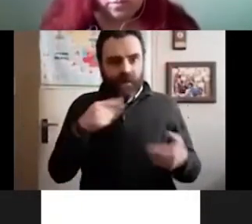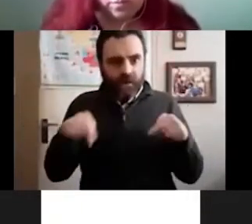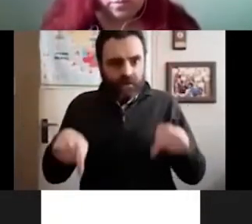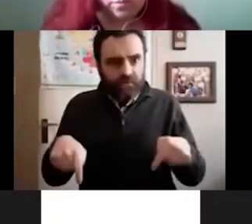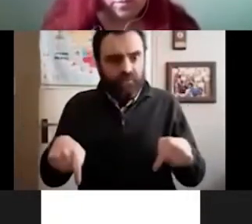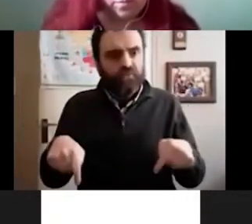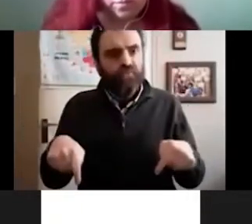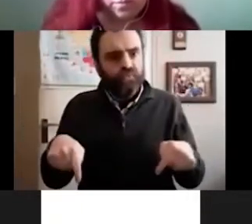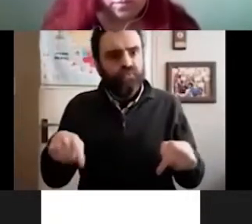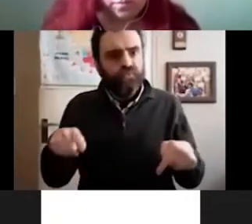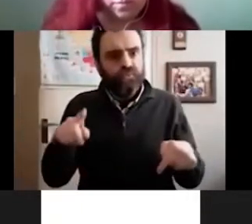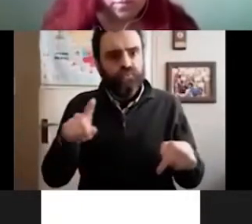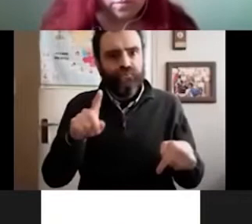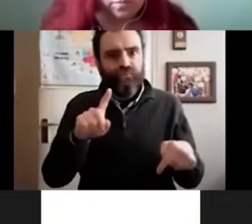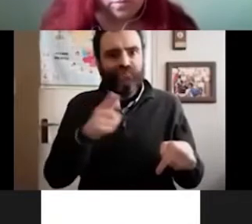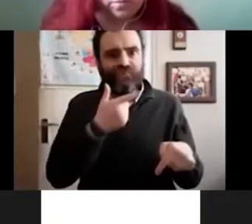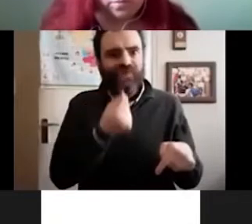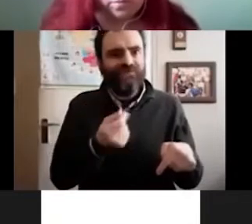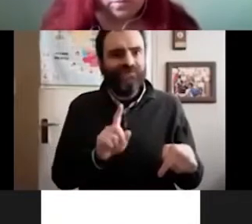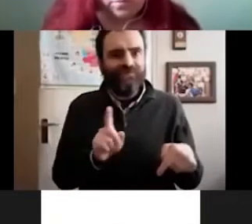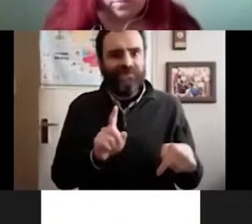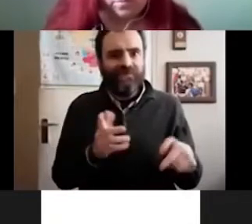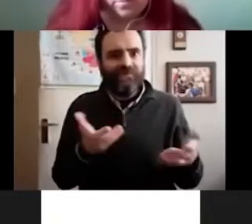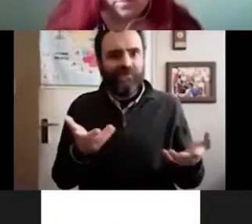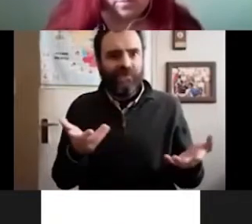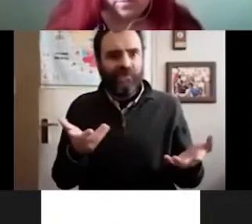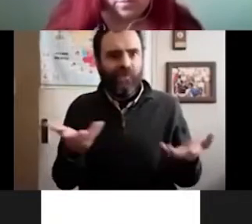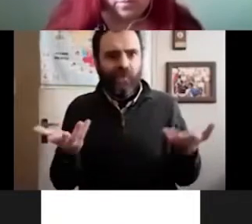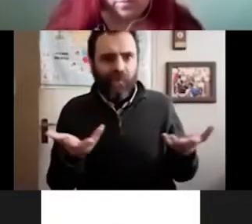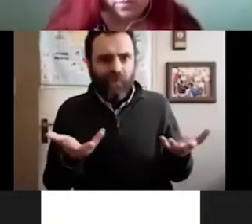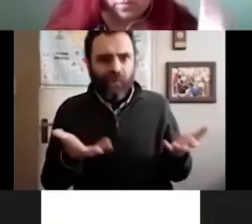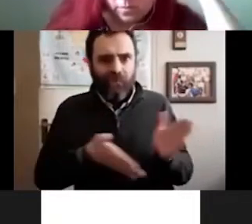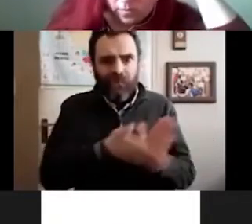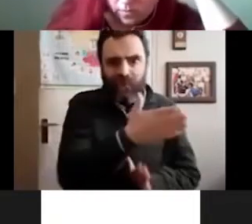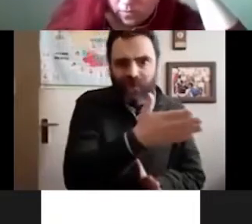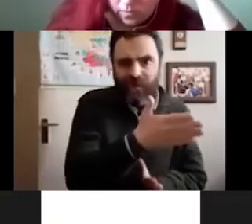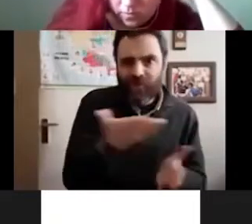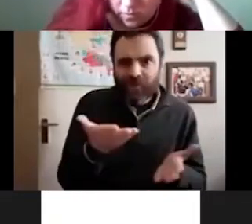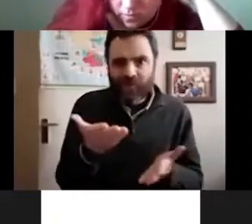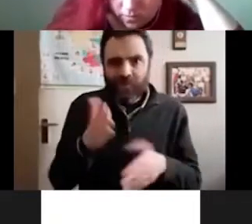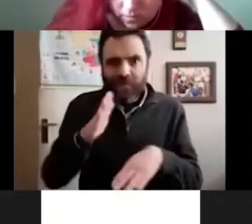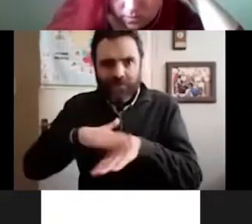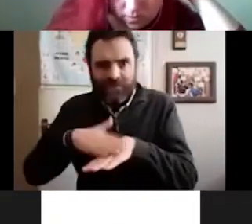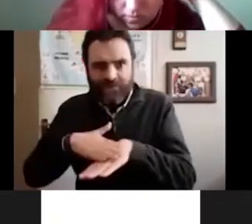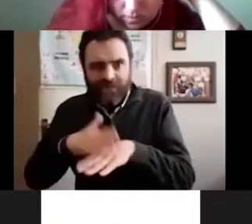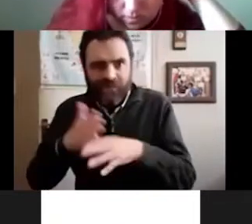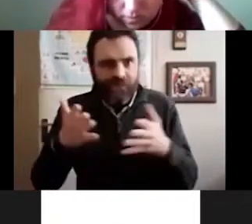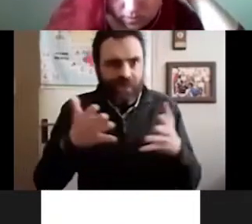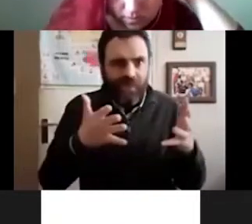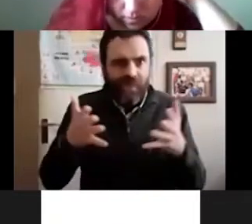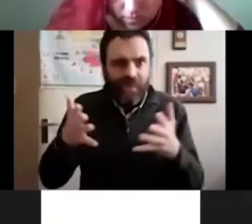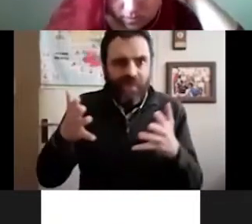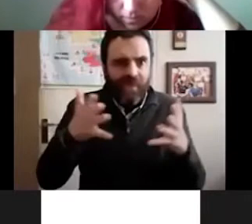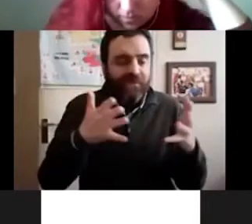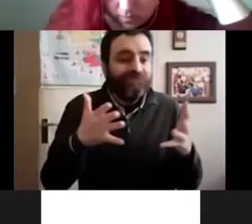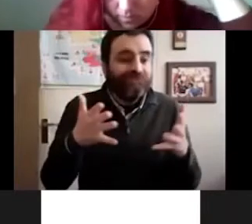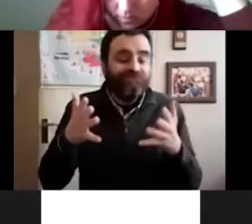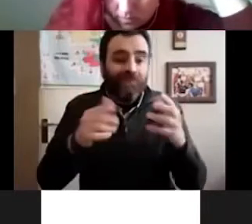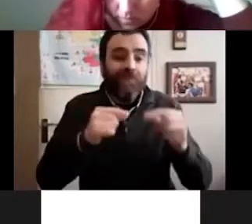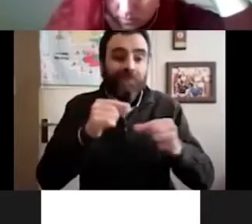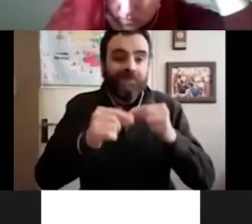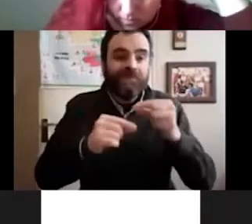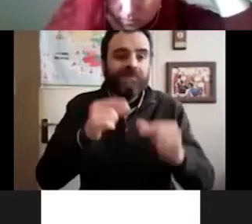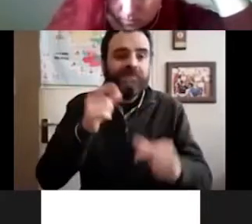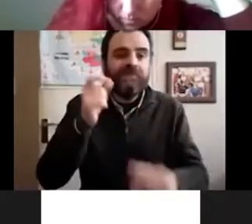y ahora está aquí, en nuestro país, y eso no es fácil. ¿Cómo salimos? Dice, el tema de